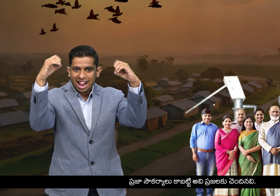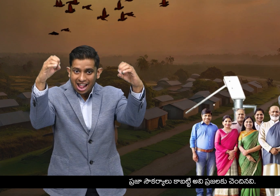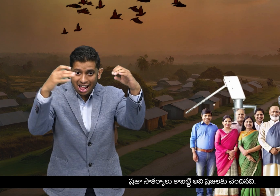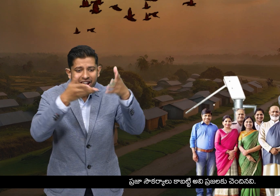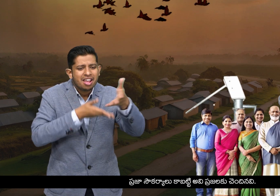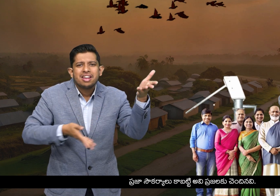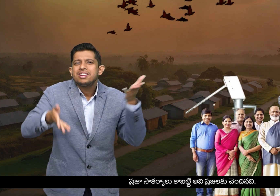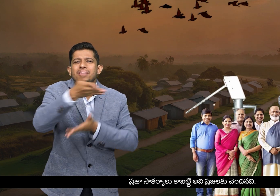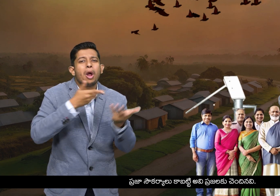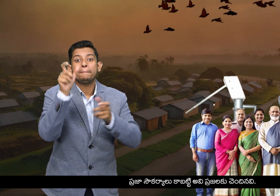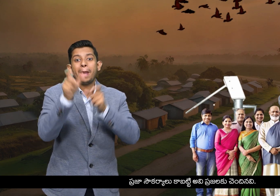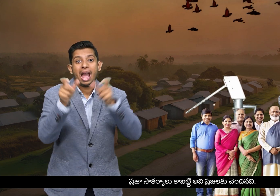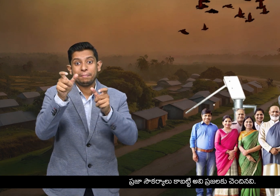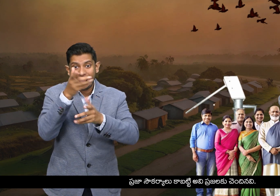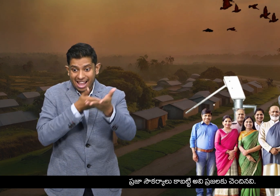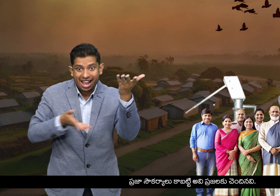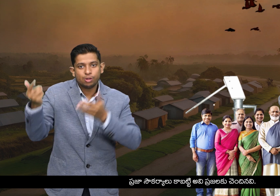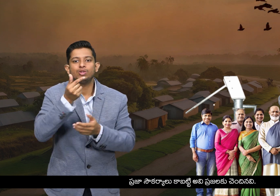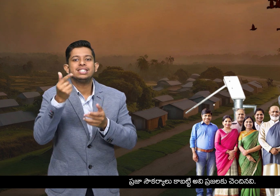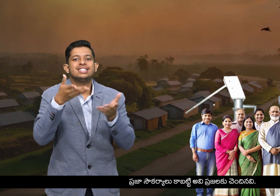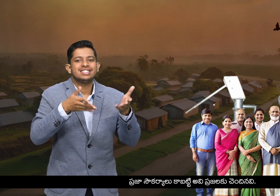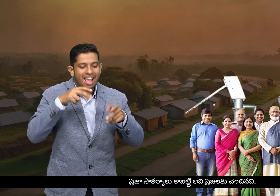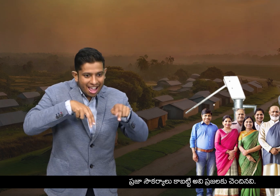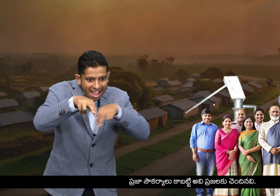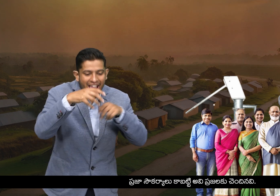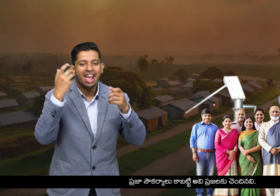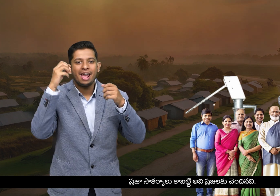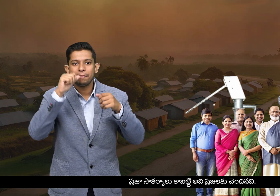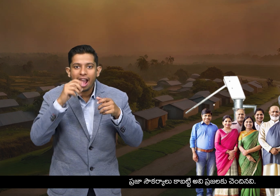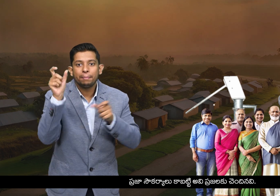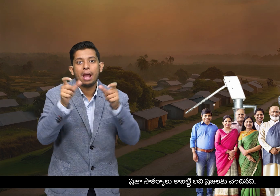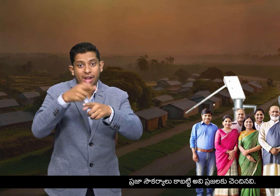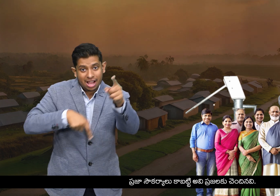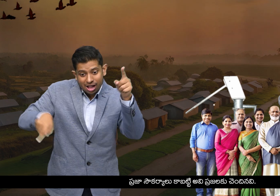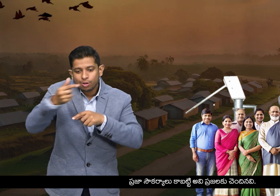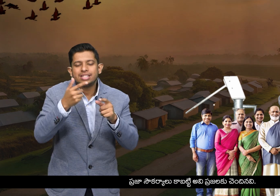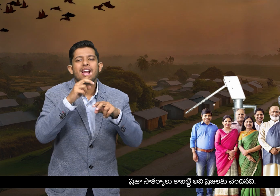ప్రజా సౌకర్యాలు కాబట్టి అవి ప్రజలకు చెందినవి.